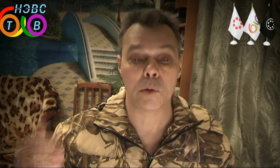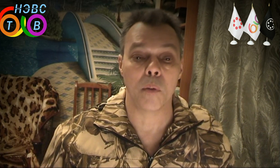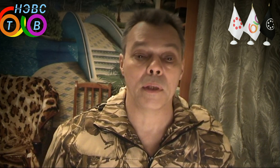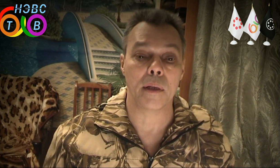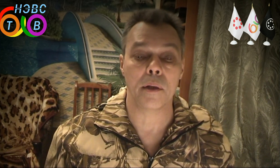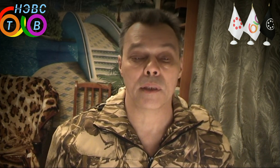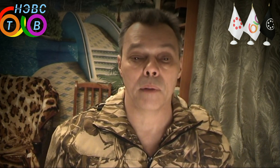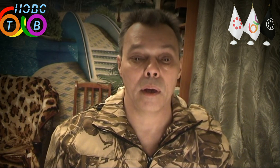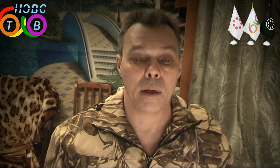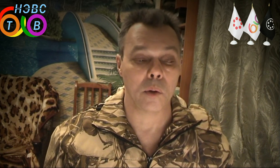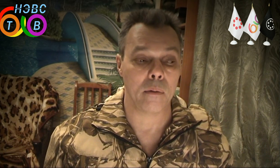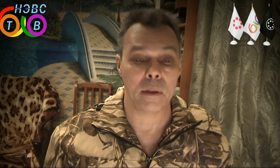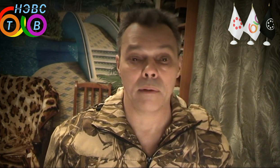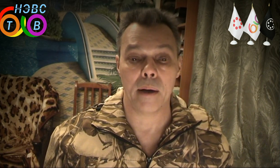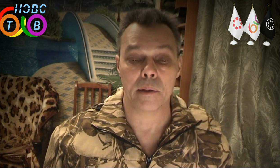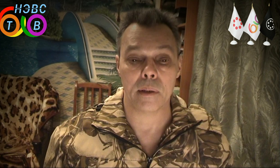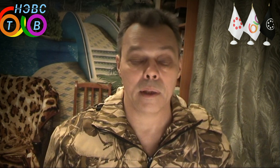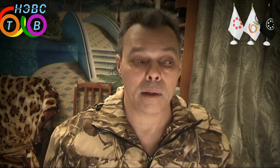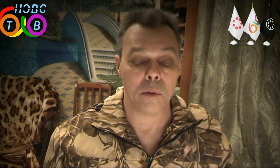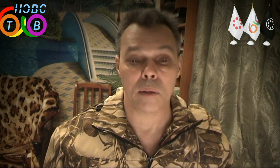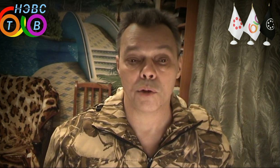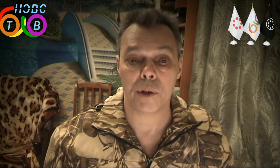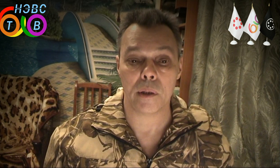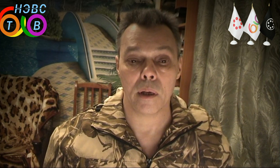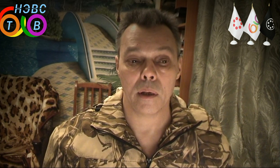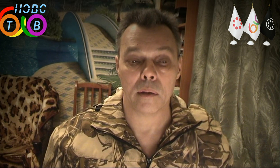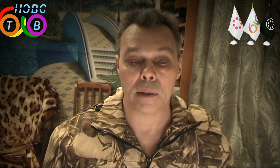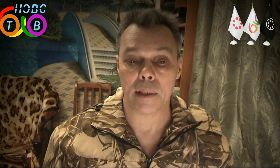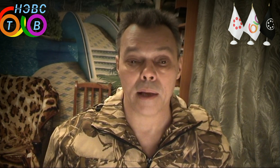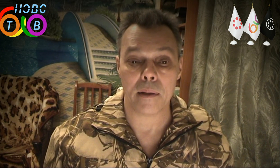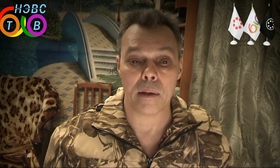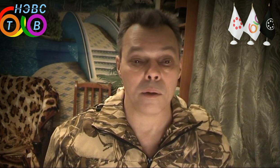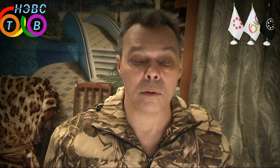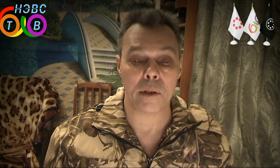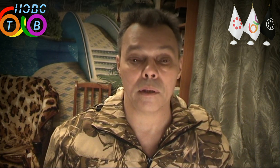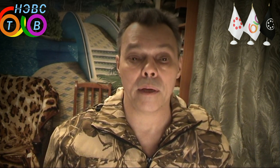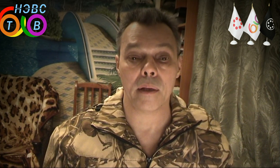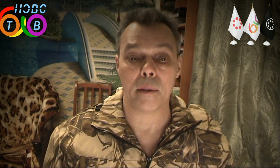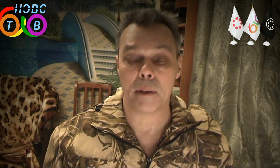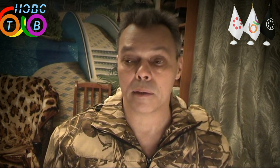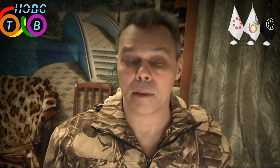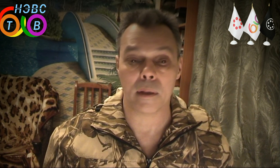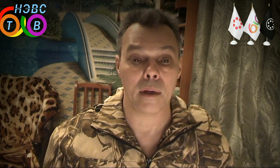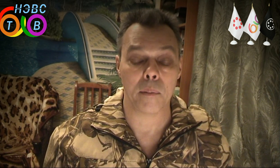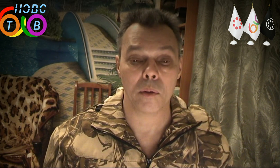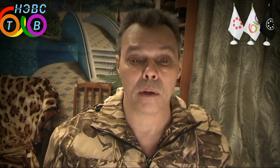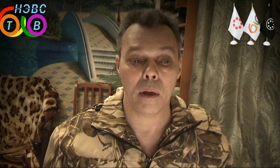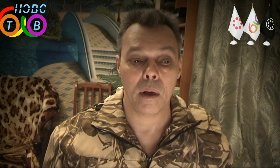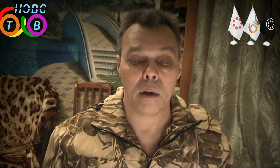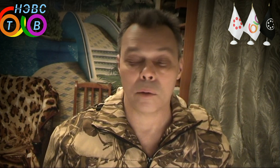отцом энергетическим, которого является какой-то мужчина на расстоянии, и он даже не ведает об этих детях или ребенке, то